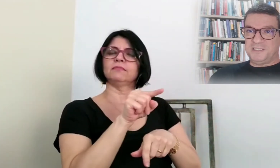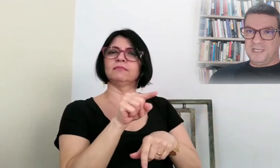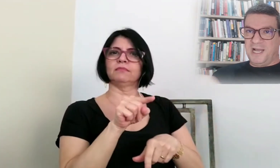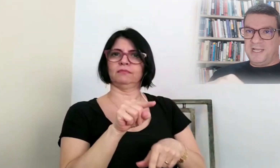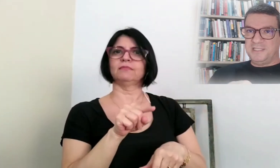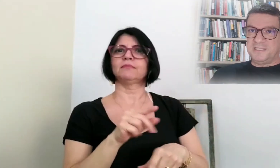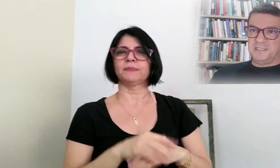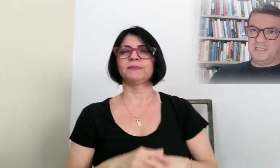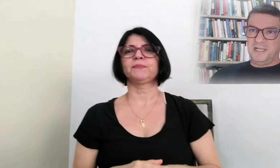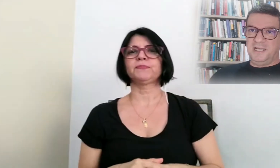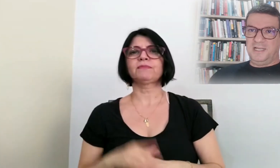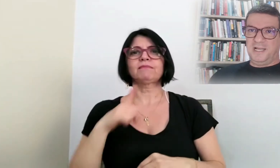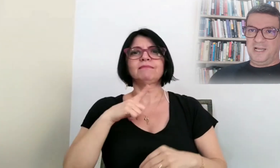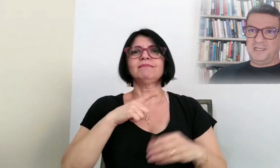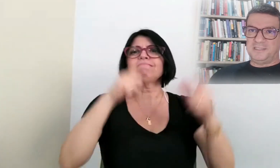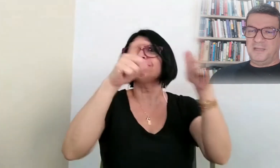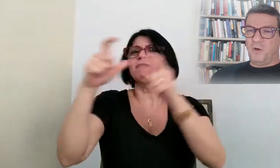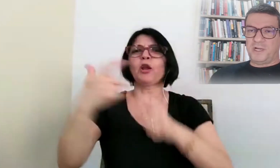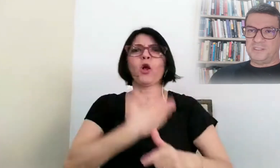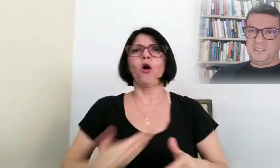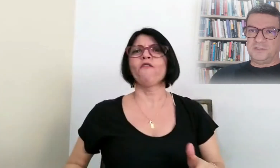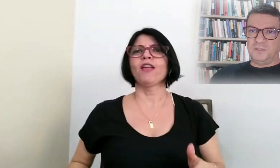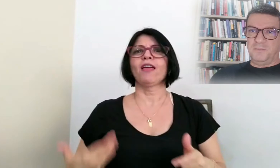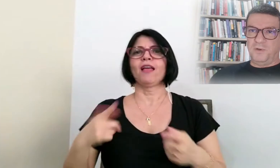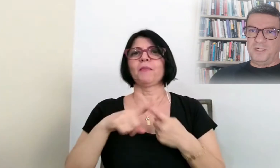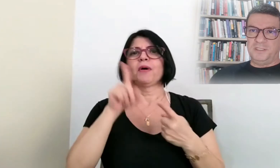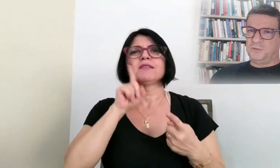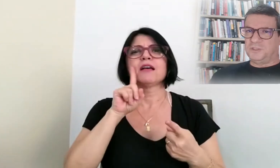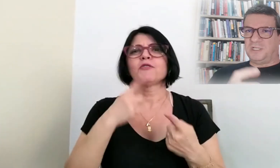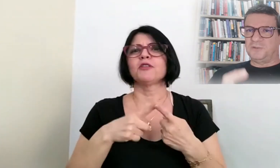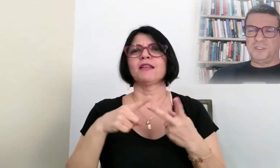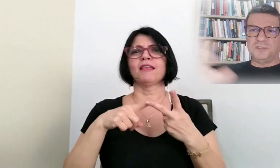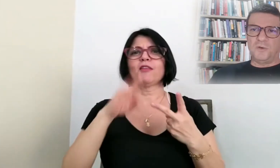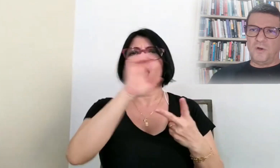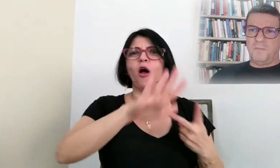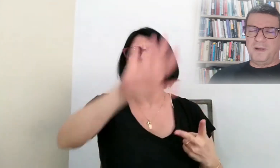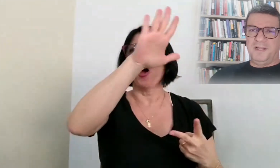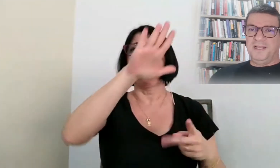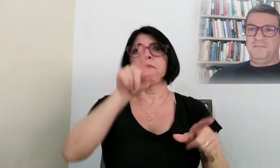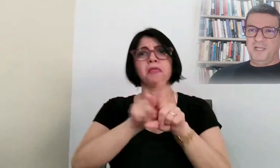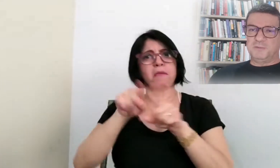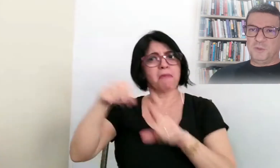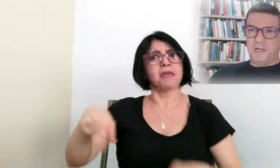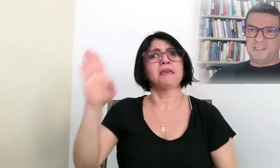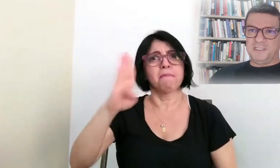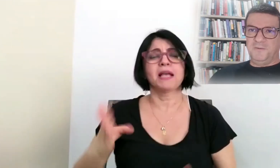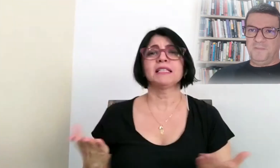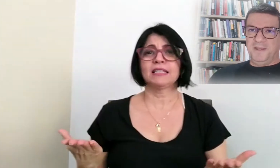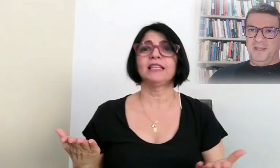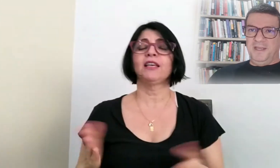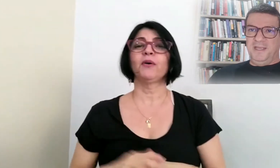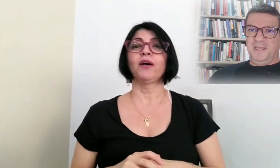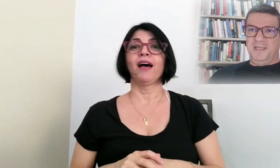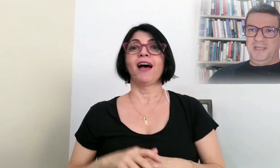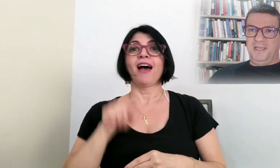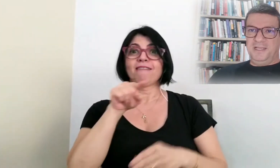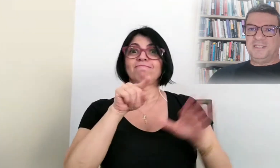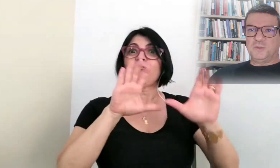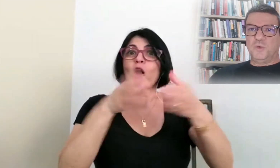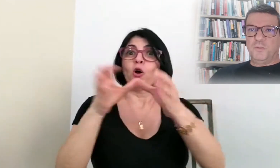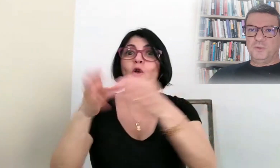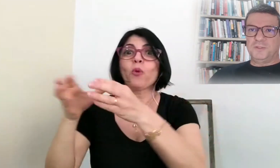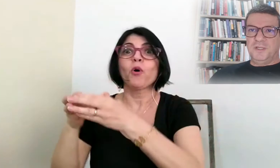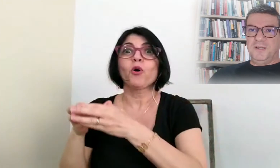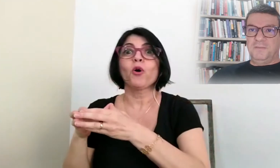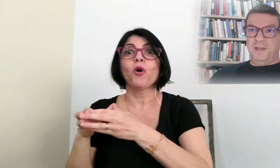grupos marginais, nas democracias contemporâneas, nos Estados Unidos, na Europa e mesmo no Brasil. E